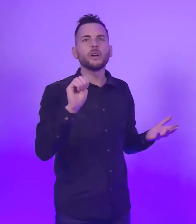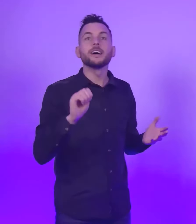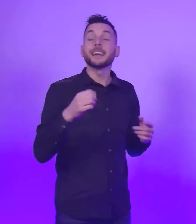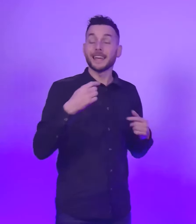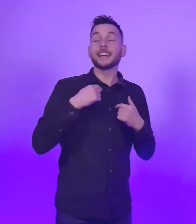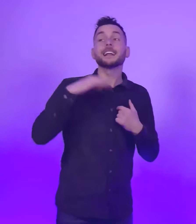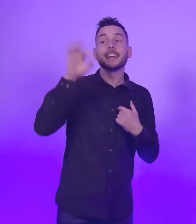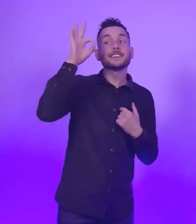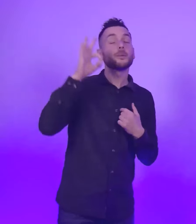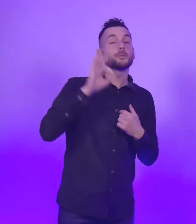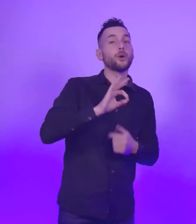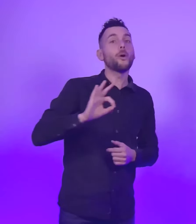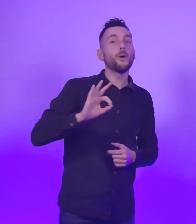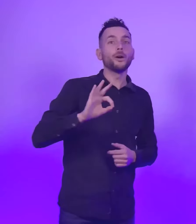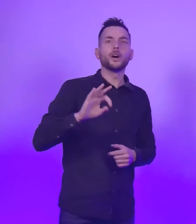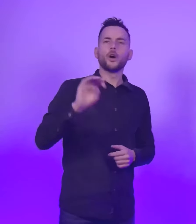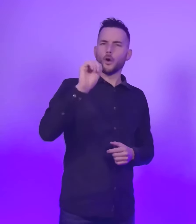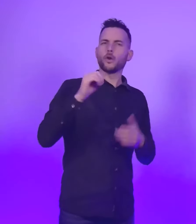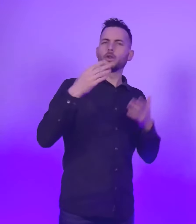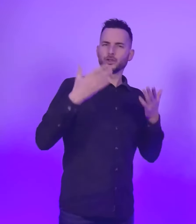weet het. E, dat is zo.